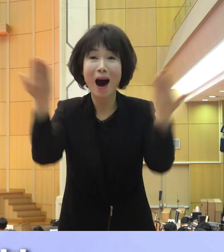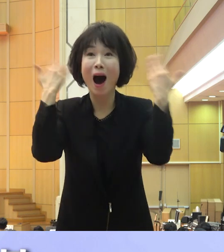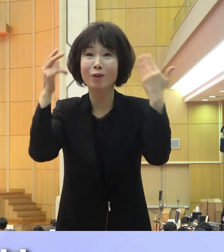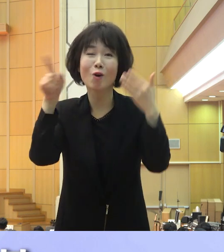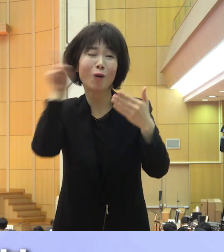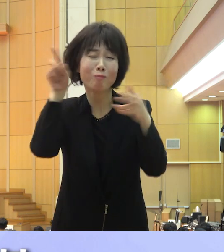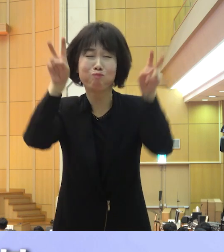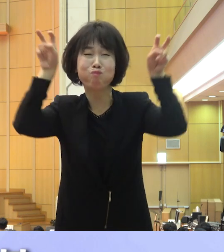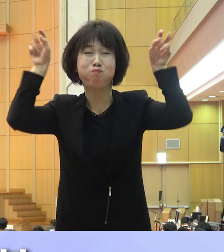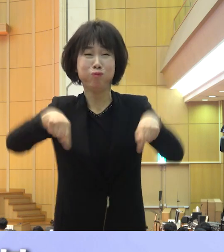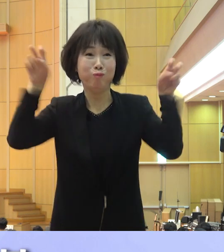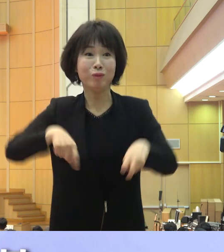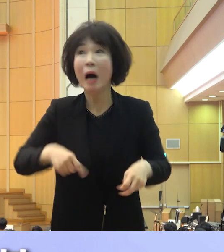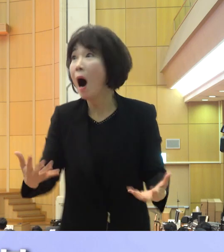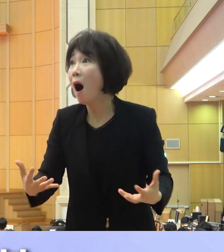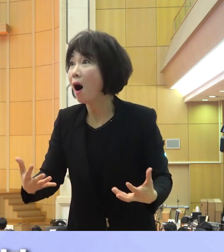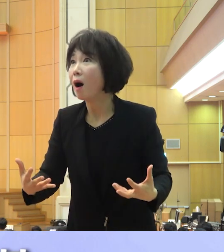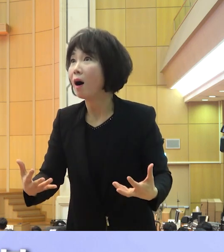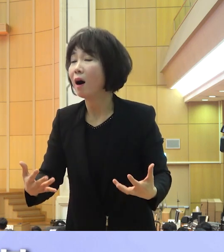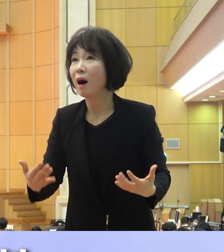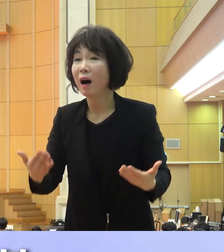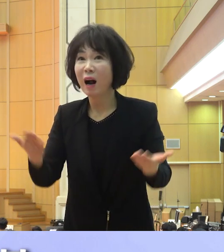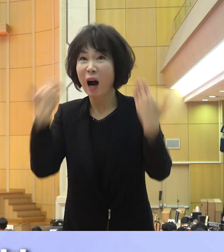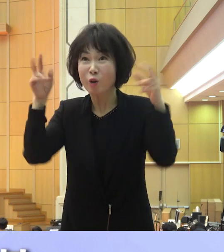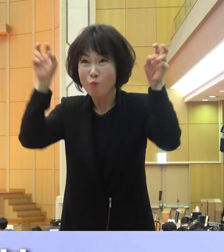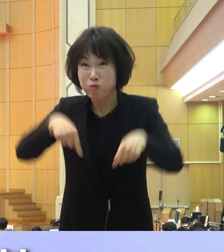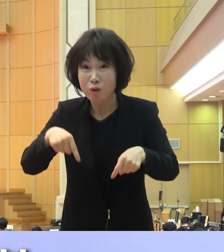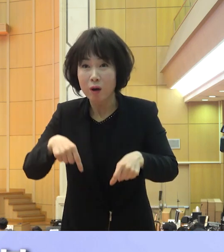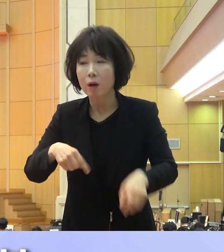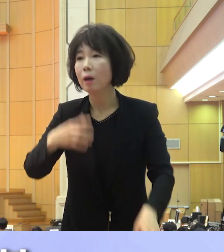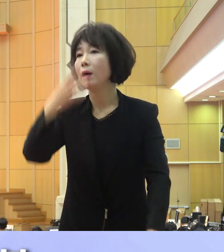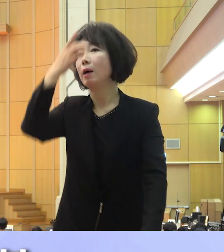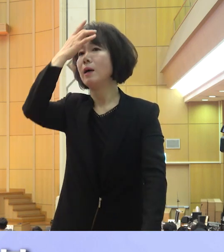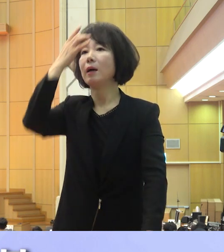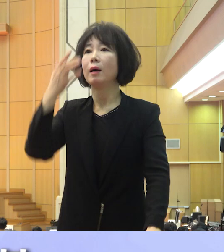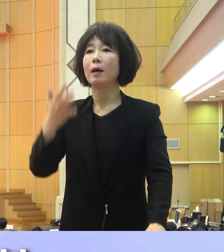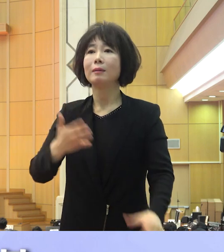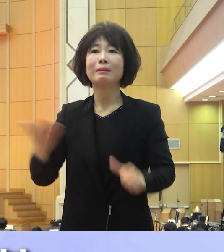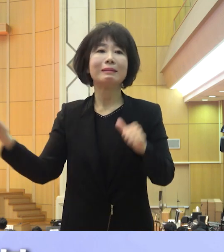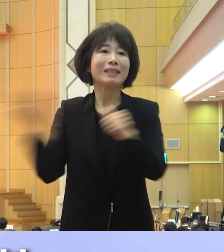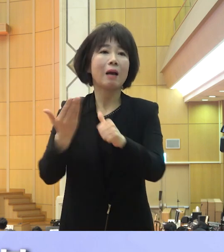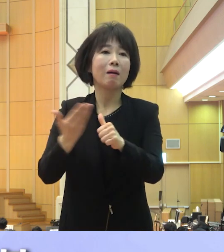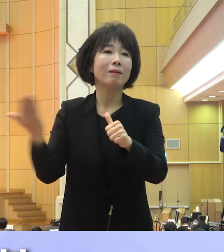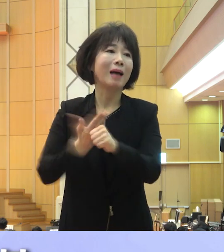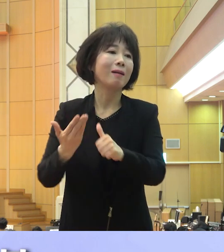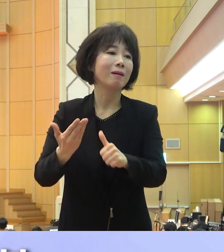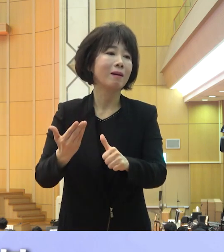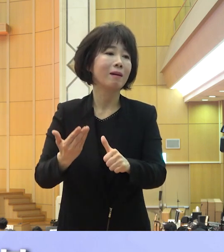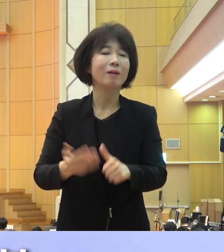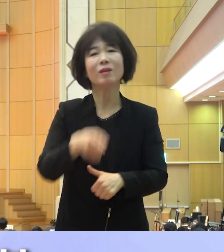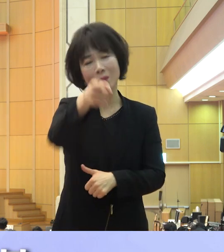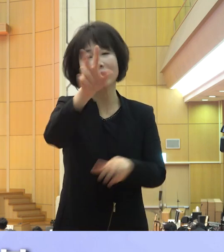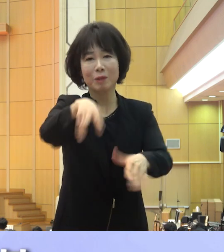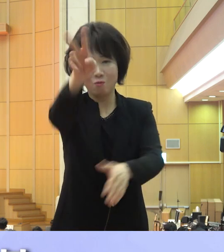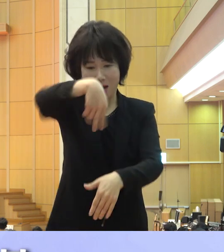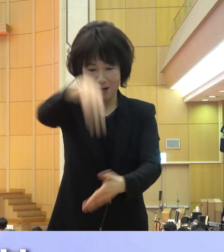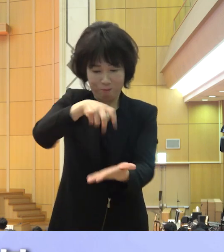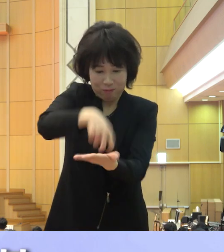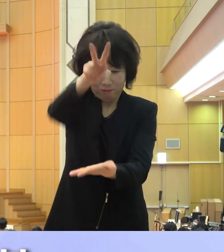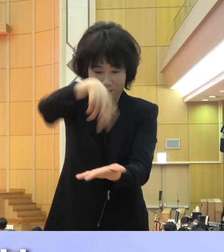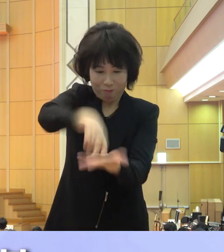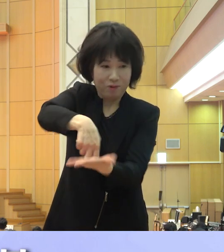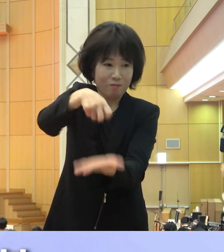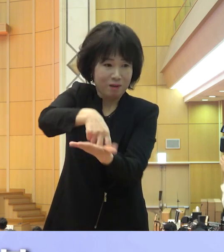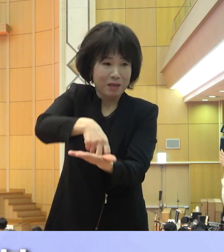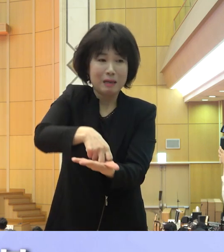아니 그럼 뭐라고 해? 어떻게 해? 이걸 어떻게 하냐고. 제가 그랬어요. 무릎 꿇어. 그랬더니 무릎